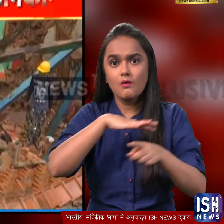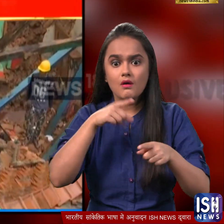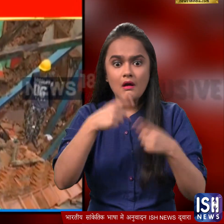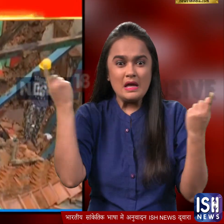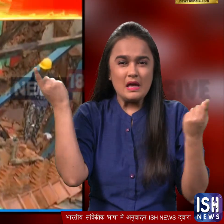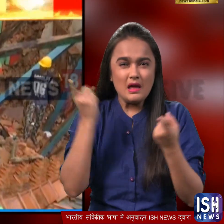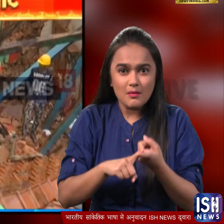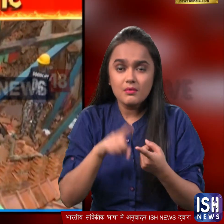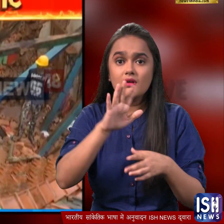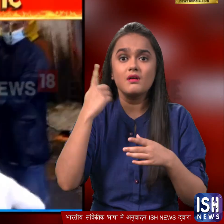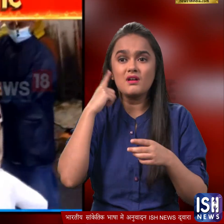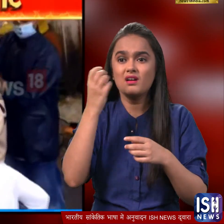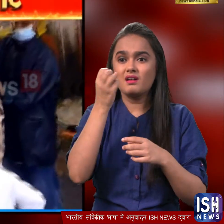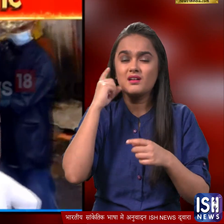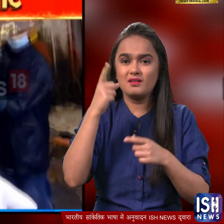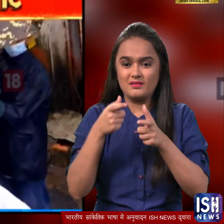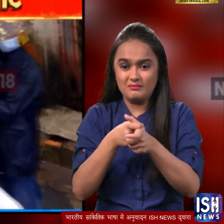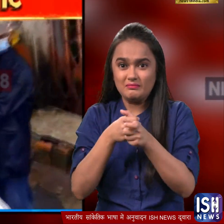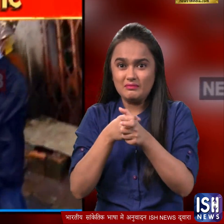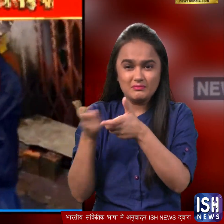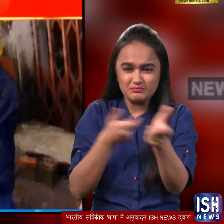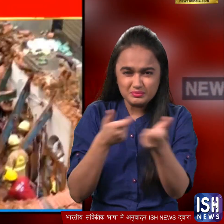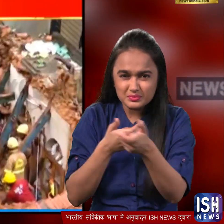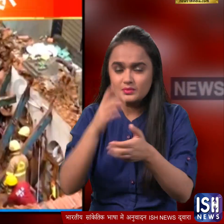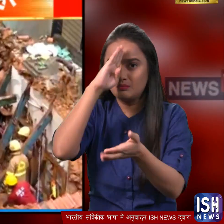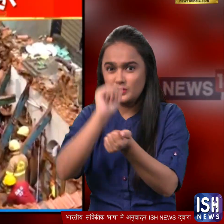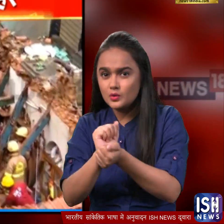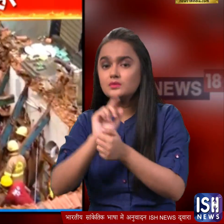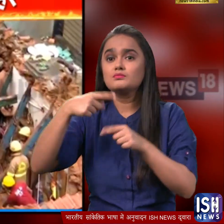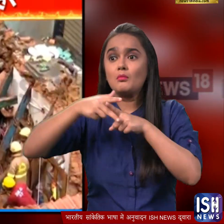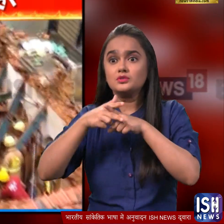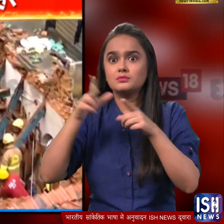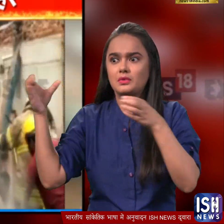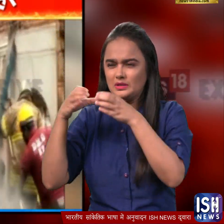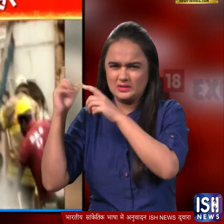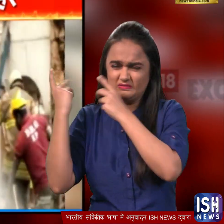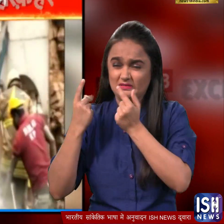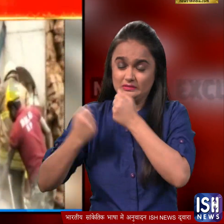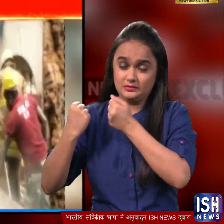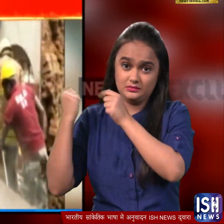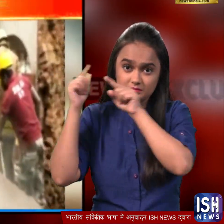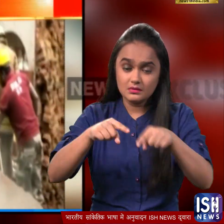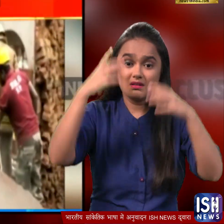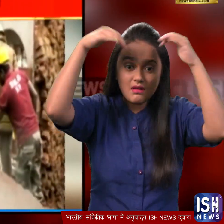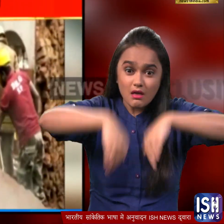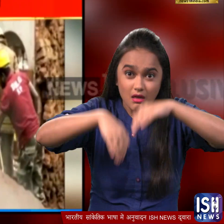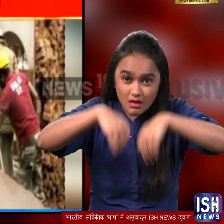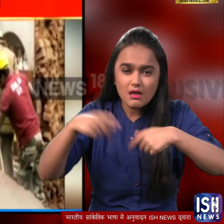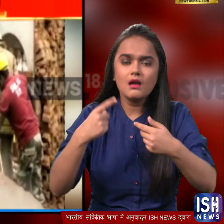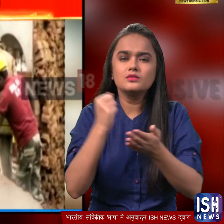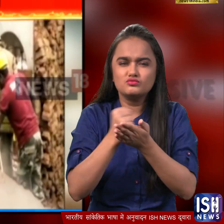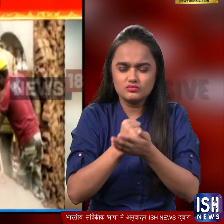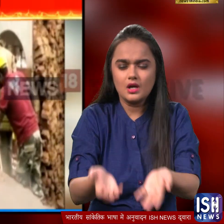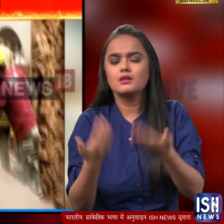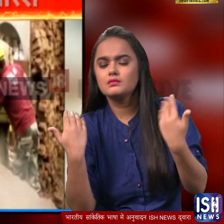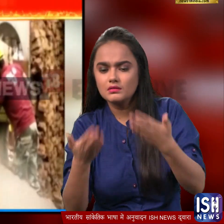सूचना मिलते ही पुलिस, फायर ब्रिगेड और कोलकाता नगर निगम की टीमें फौरन वहां पहुंची और मलबे में दबे लोगों को निकालने में जुट गईं।